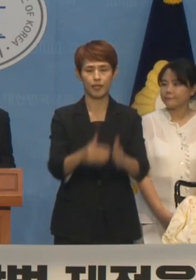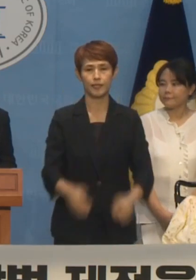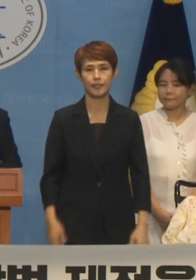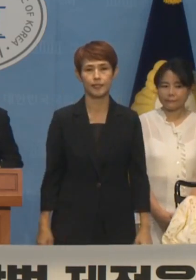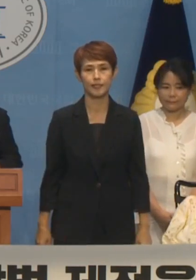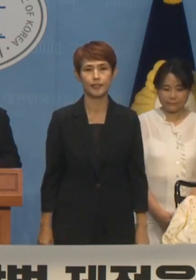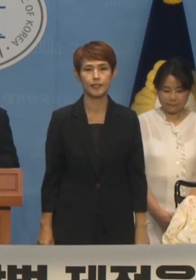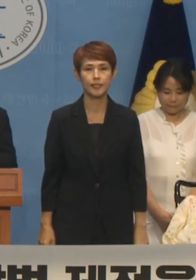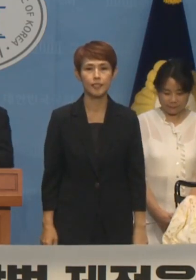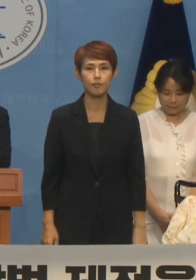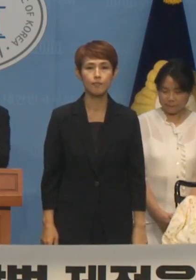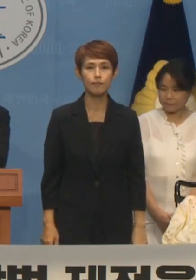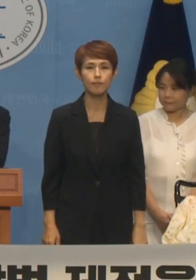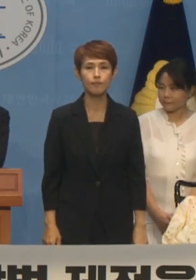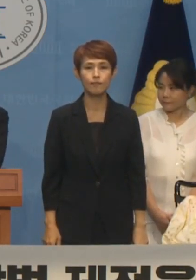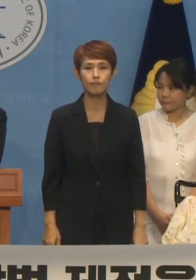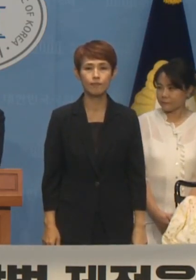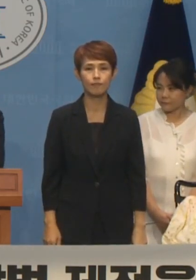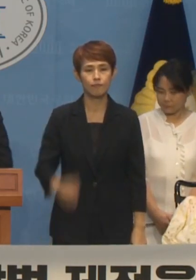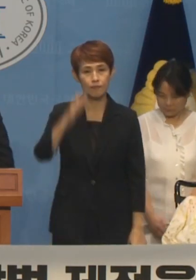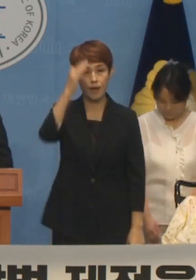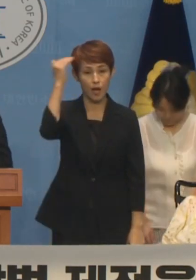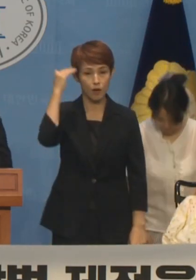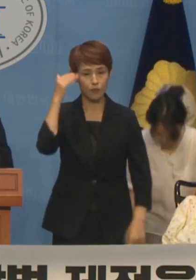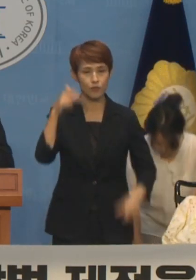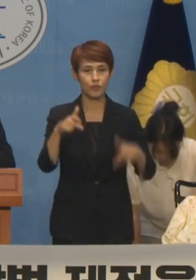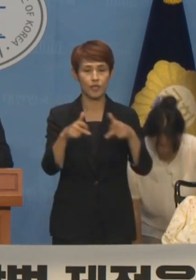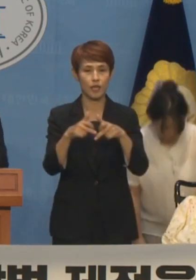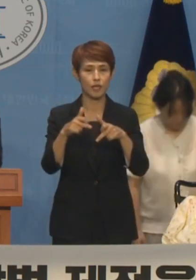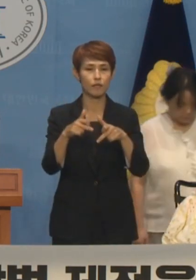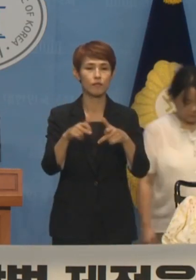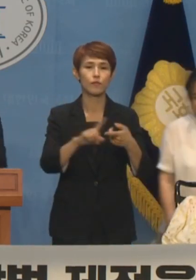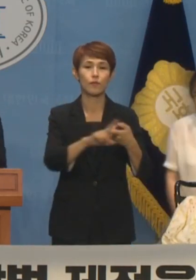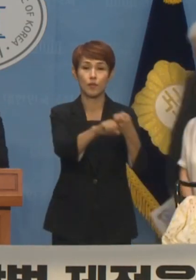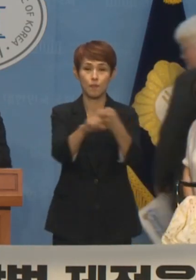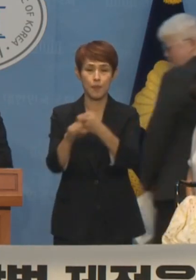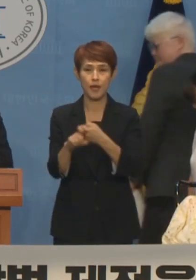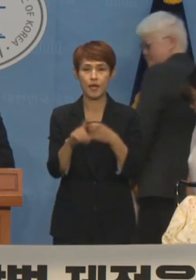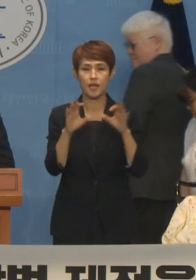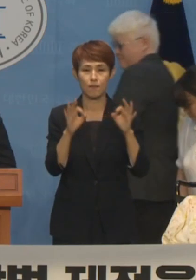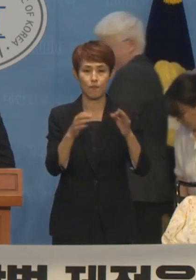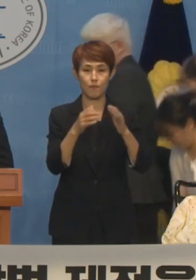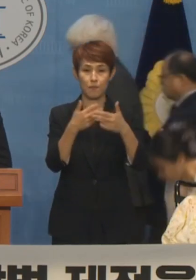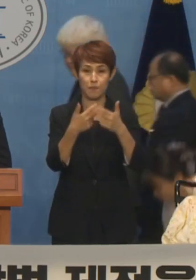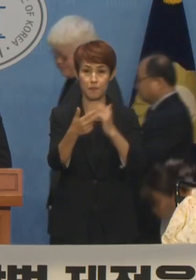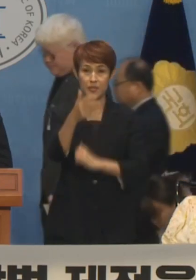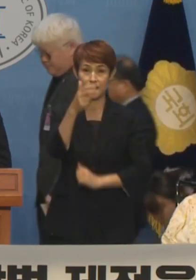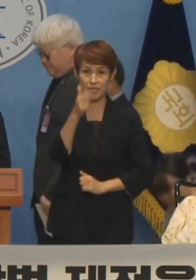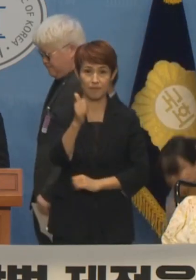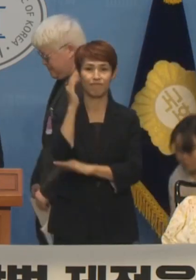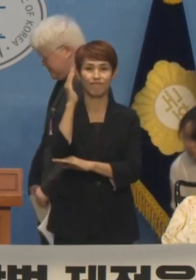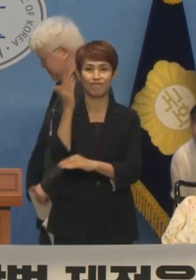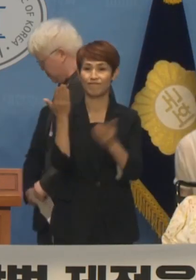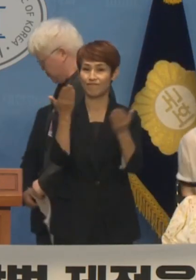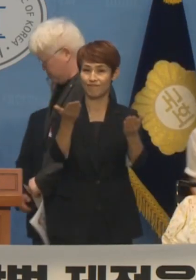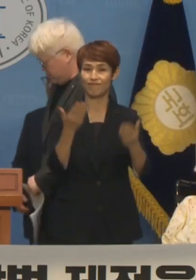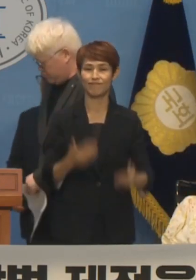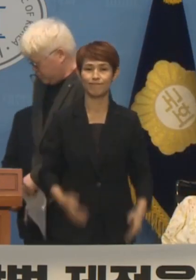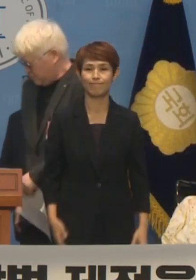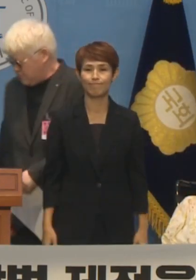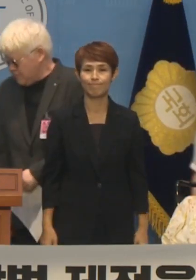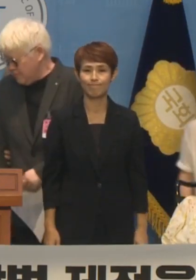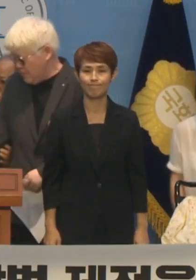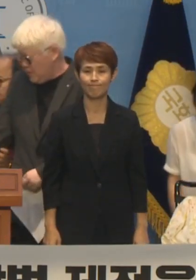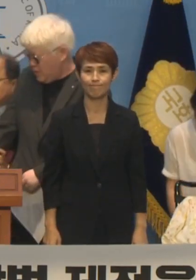수 있도록 하겠습니다. 다음 발언은 한국장애인단체 총연맹 김영일 회장님의 발언이 이어집니다.